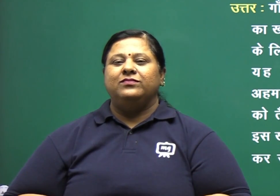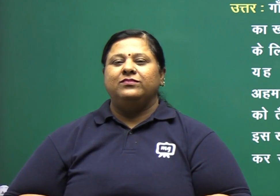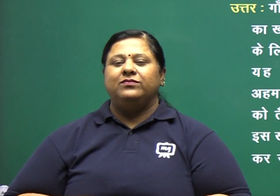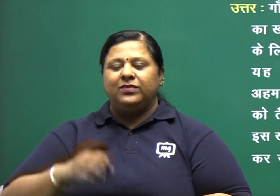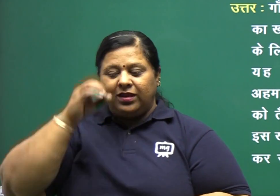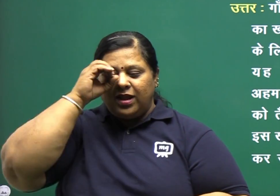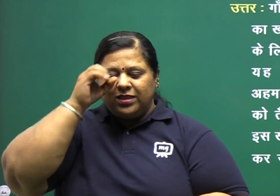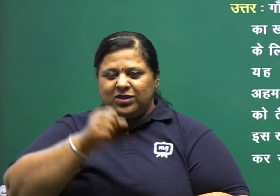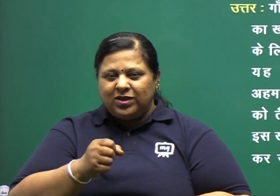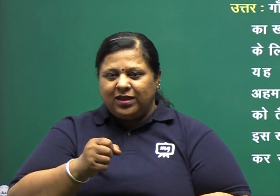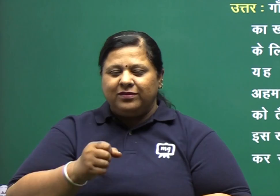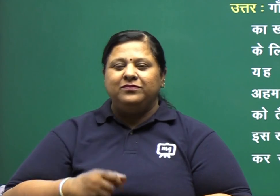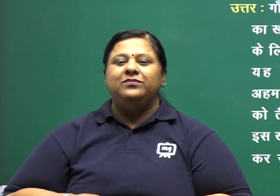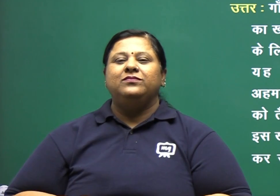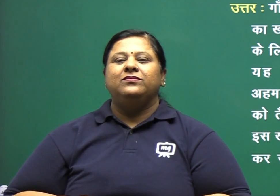गांधी जी ने